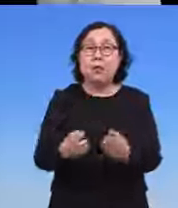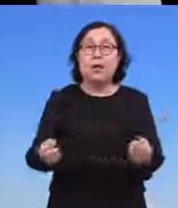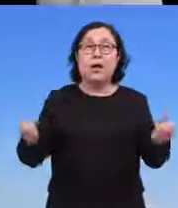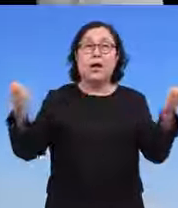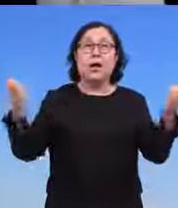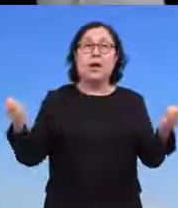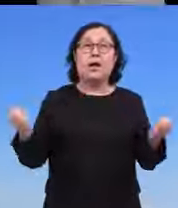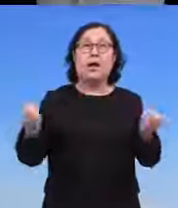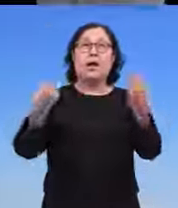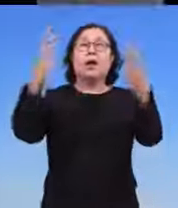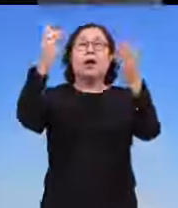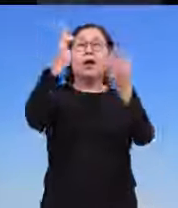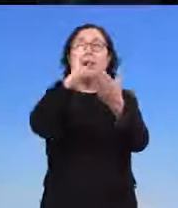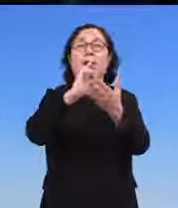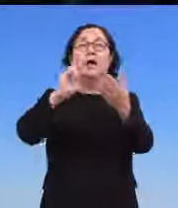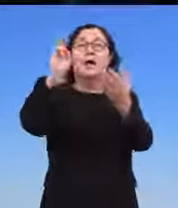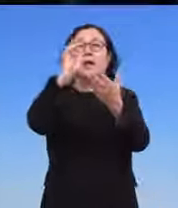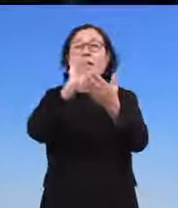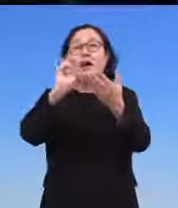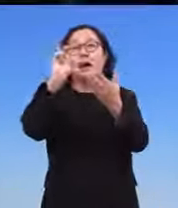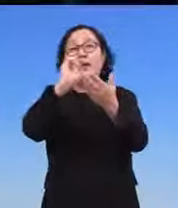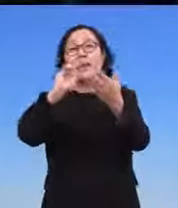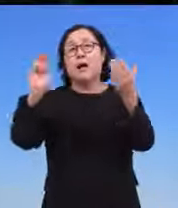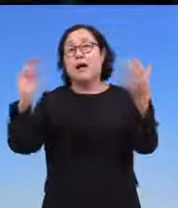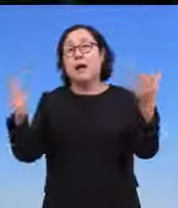할렐루야 찬양하세.